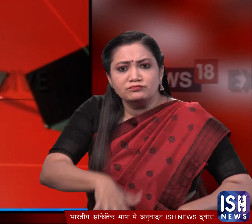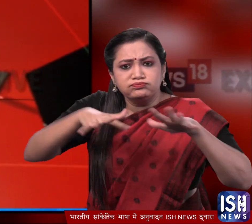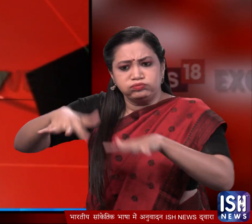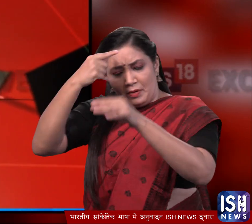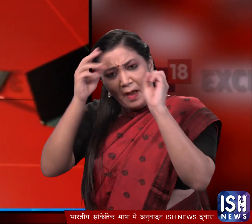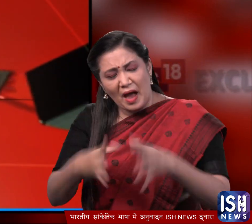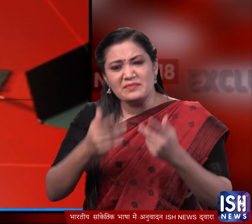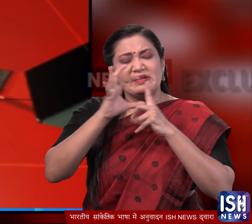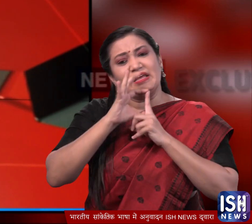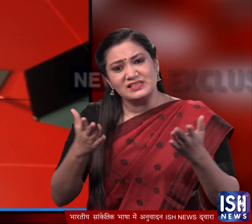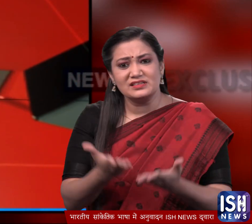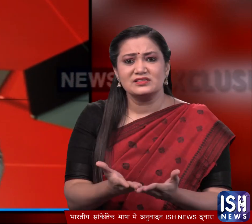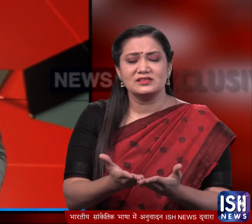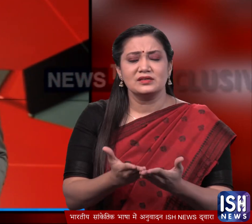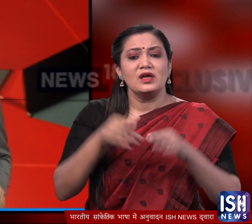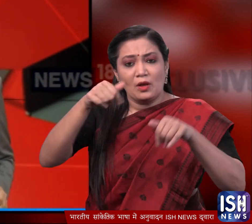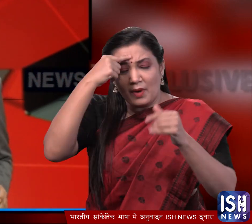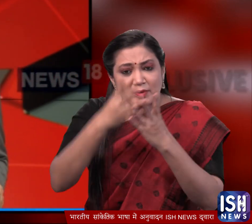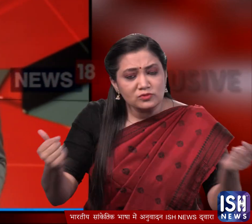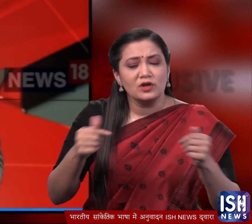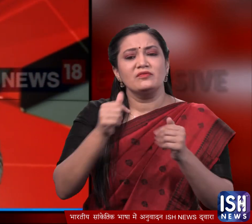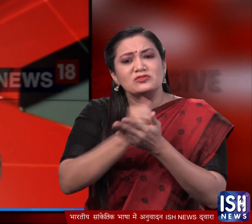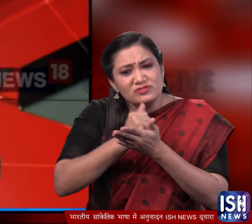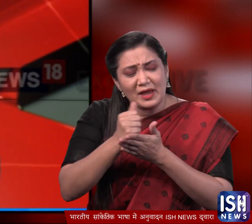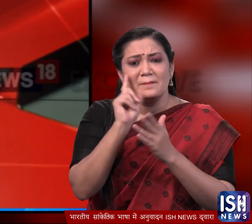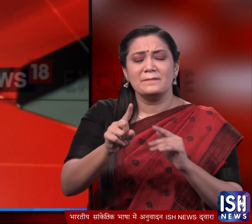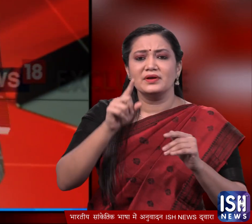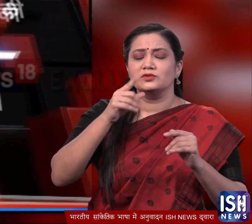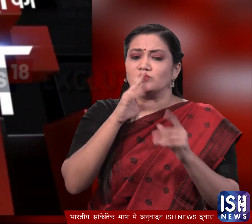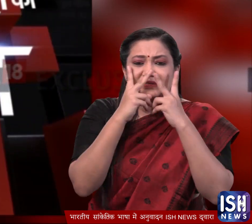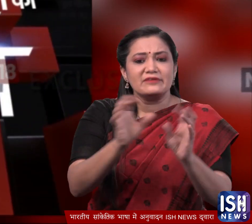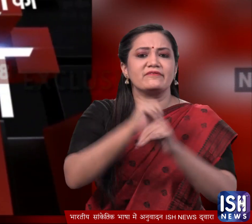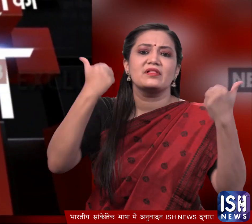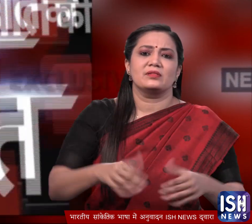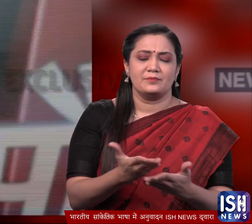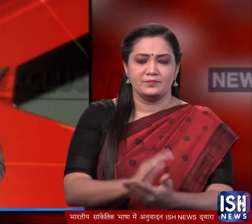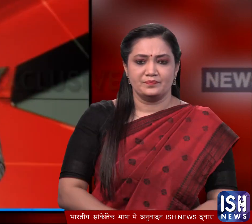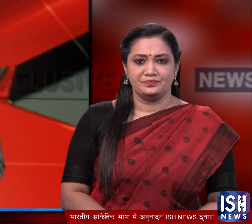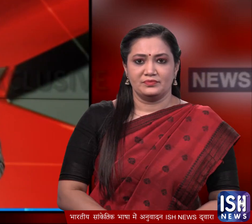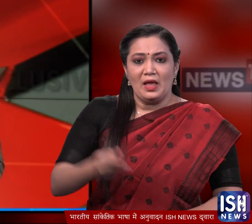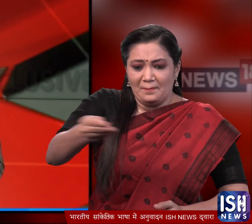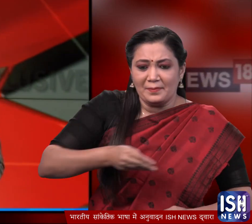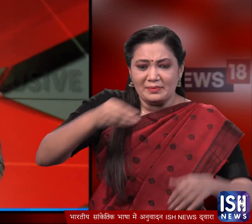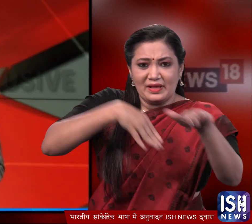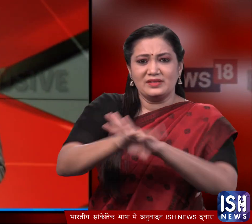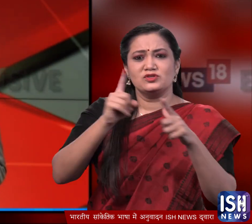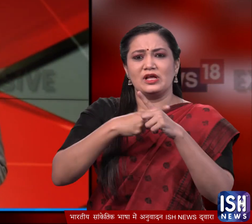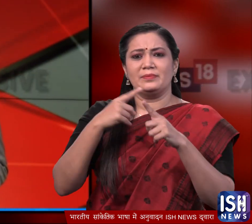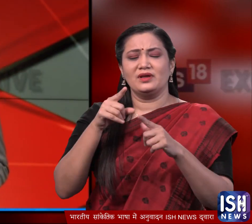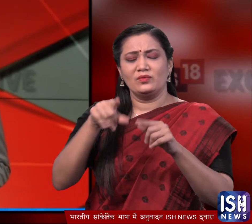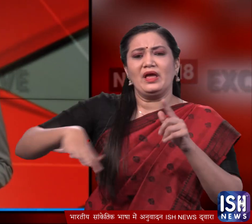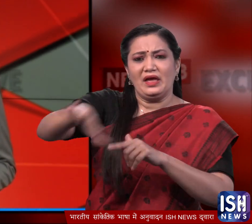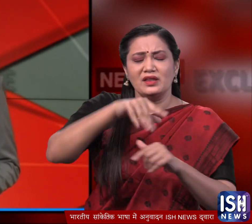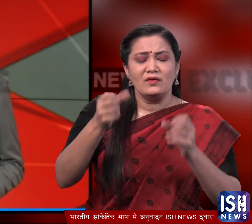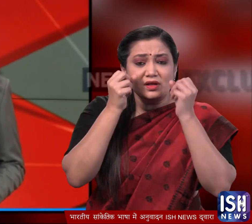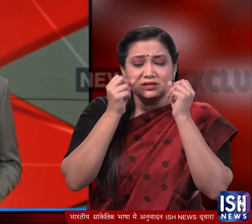का संकट विकट हो चुका है, जिसे दूर करने की कोशिश तो हो रही है लेकिन सड़क पर नजर नहीं आती। पश्चिम बंगाल के जलपाईगुड़ी से डरा देने वाली